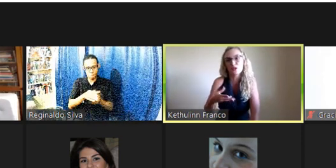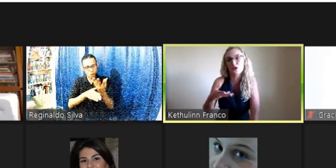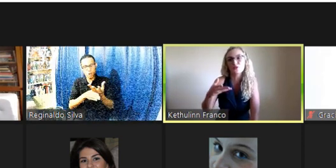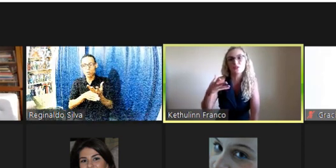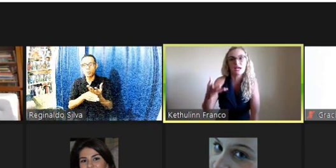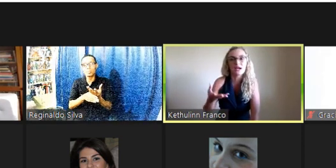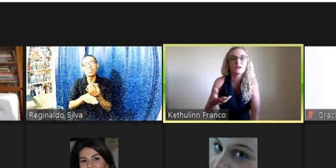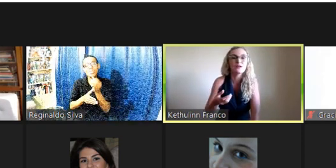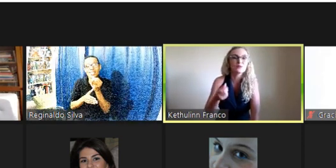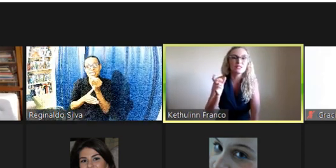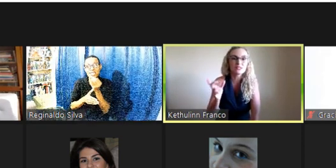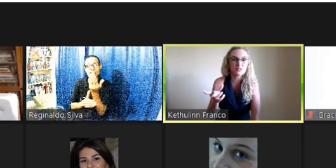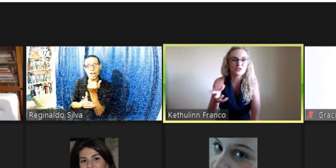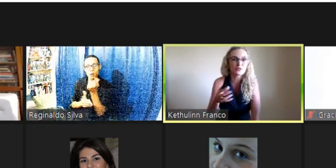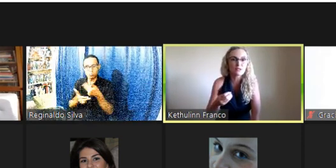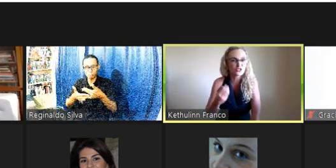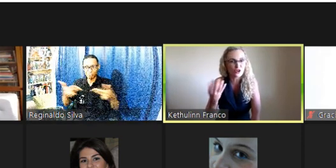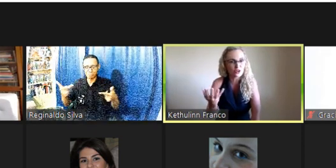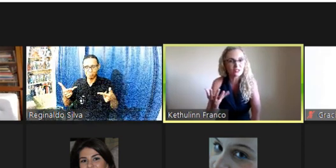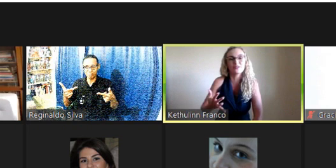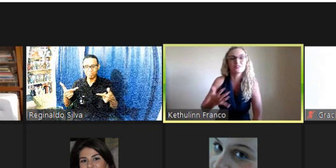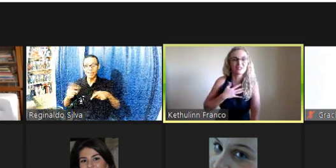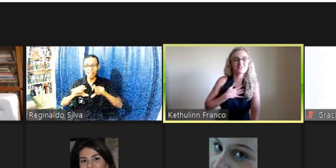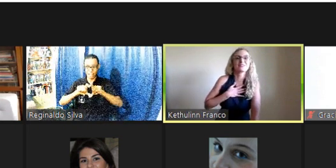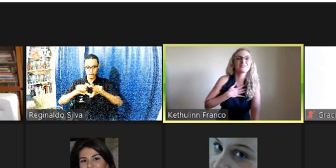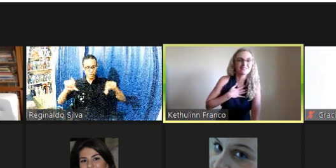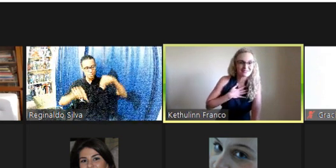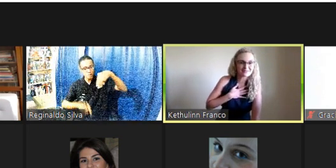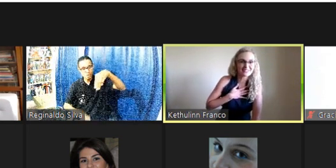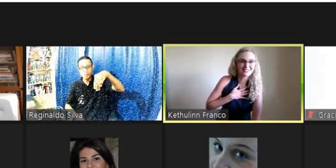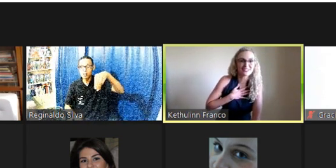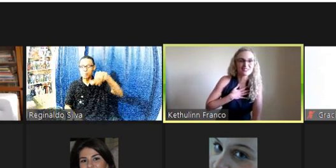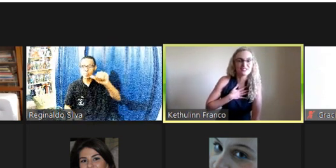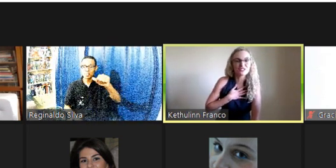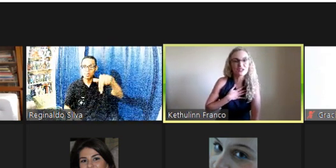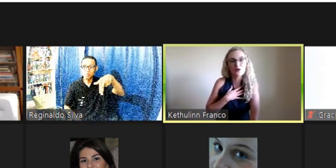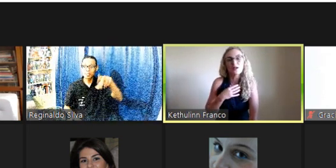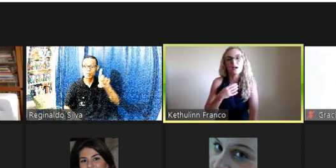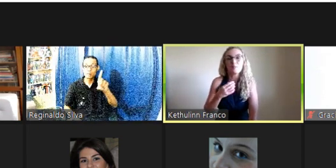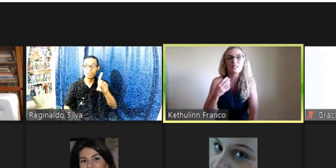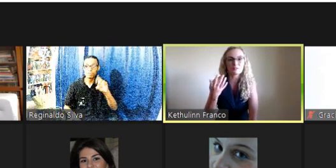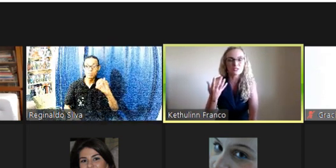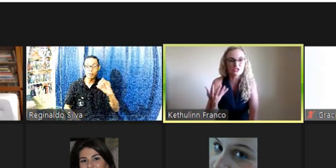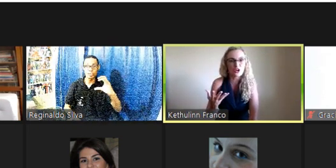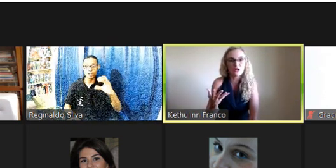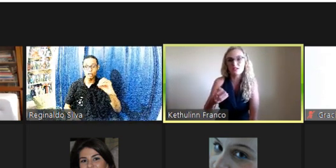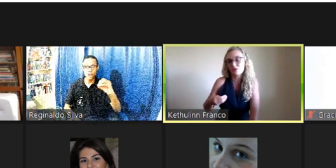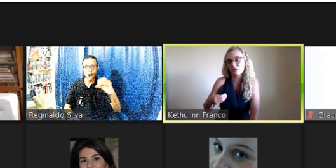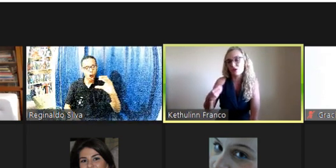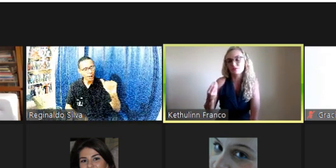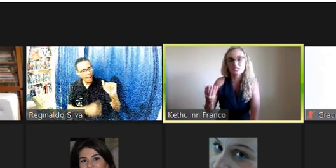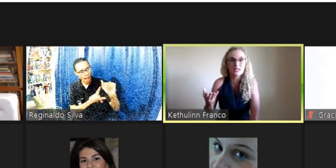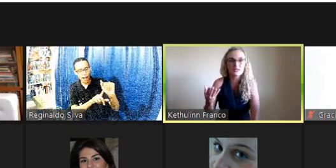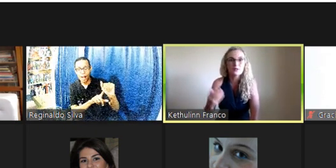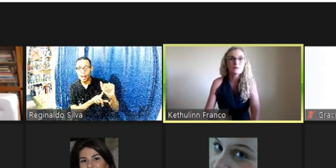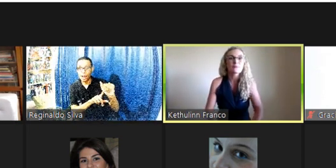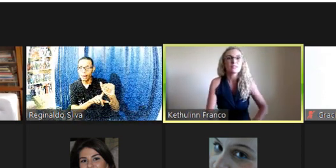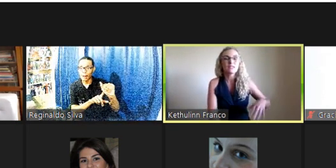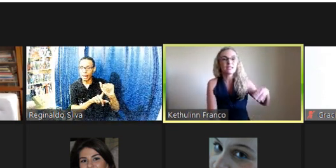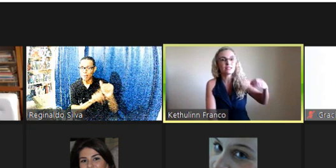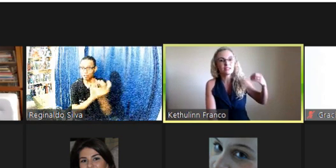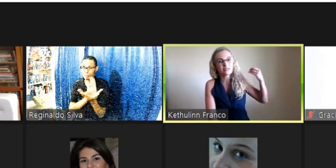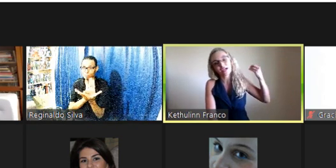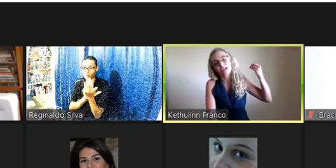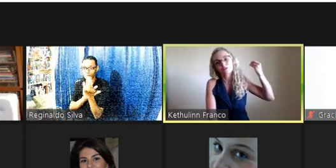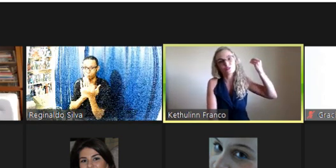eu coloco lá o desenho de mandioca, é o que nós utilizamos aqui na nossa região, a palavra mandioca, eu coloco o desenho, e